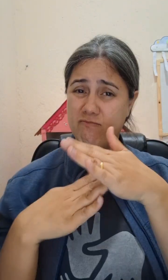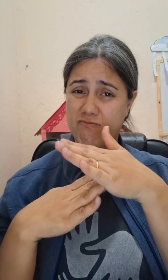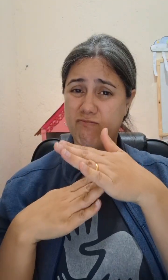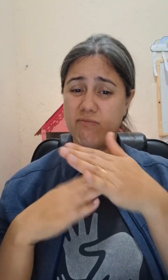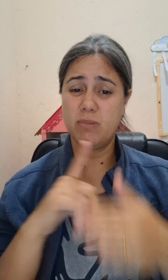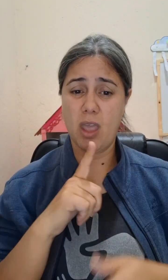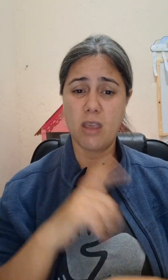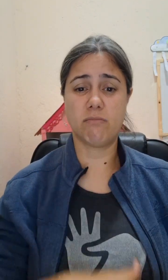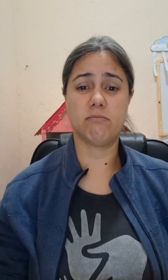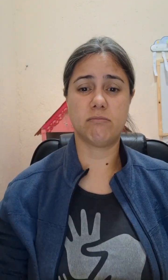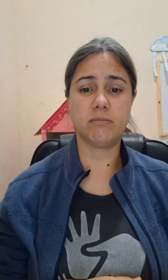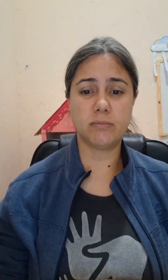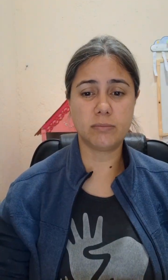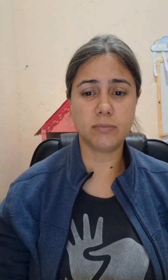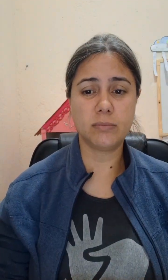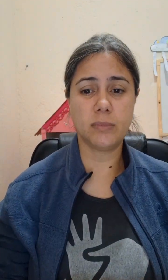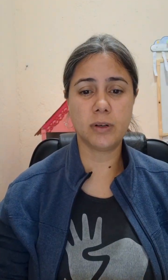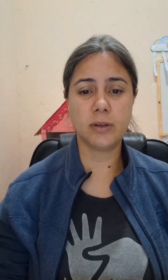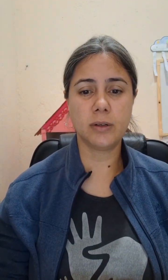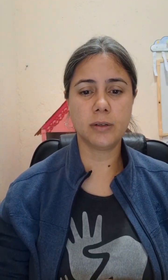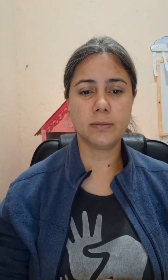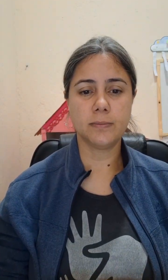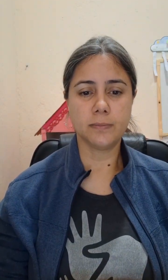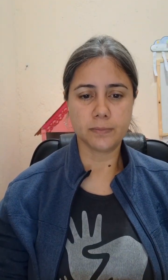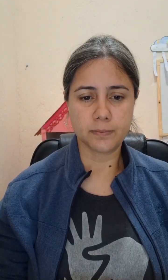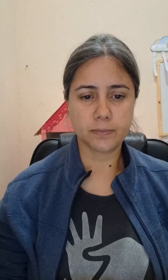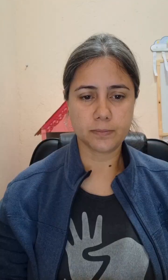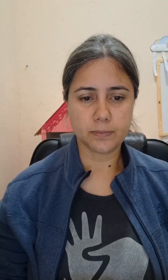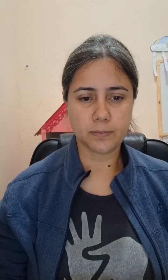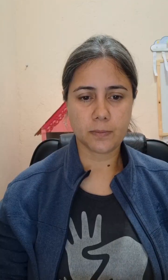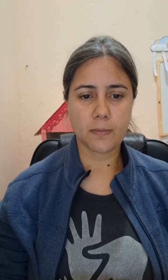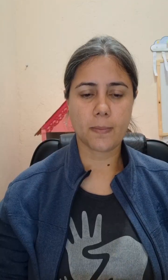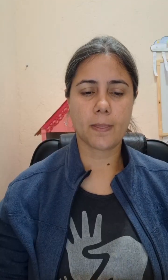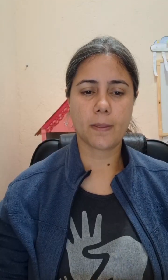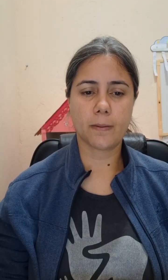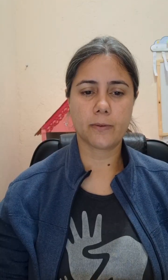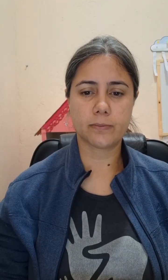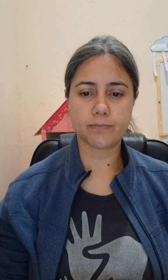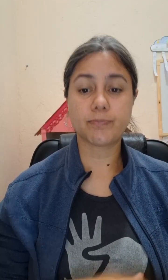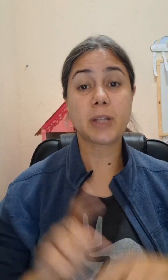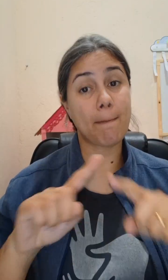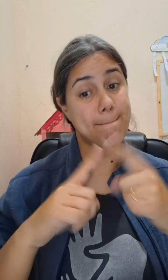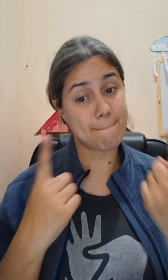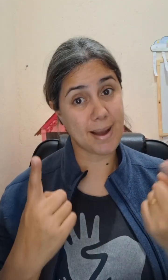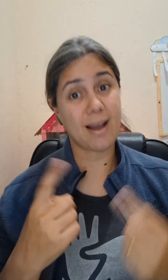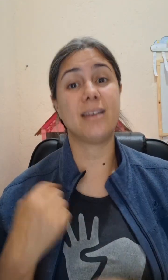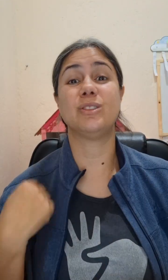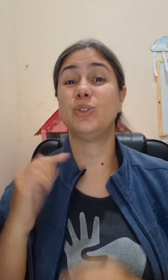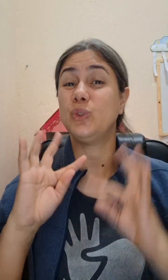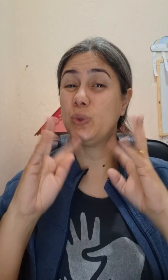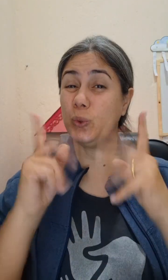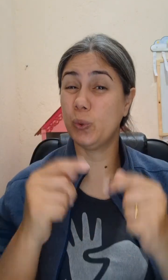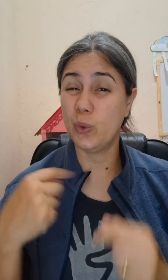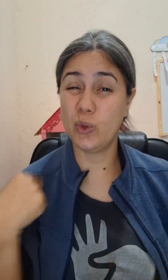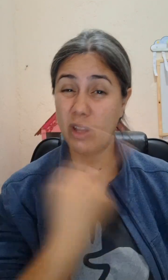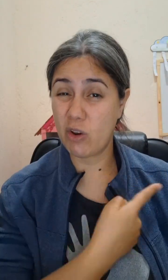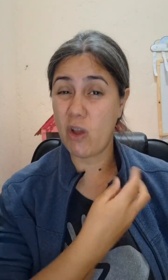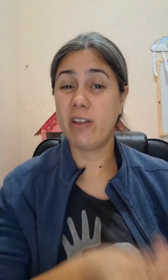Embora lá no Éden, por causa do pecado, a queda do homem, essa teocracia foi